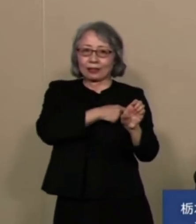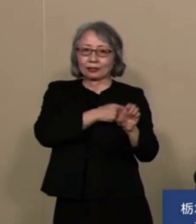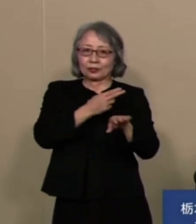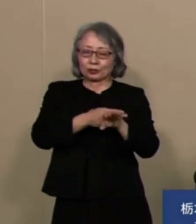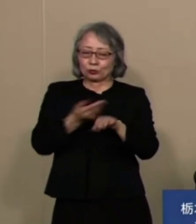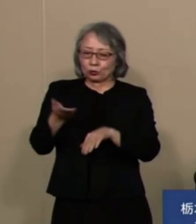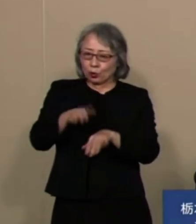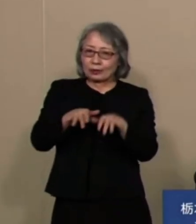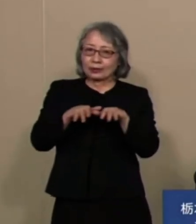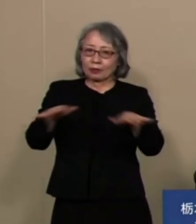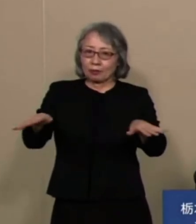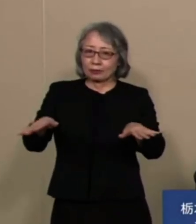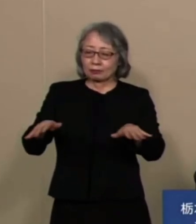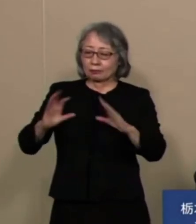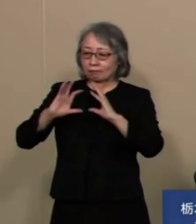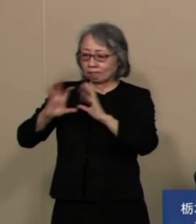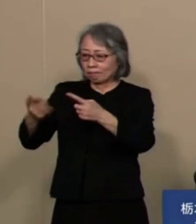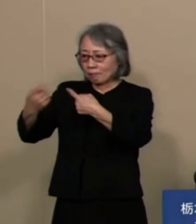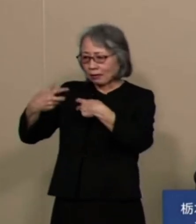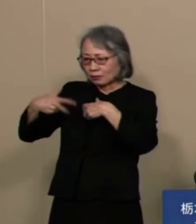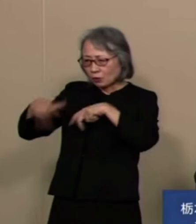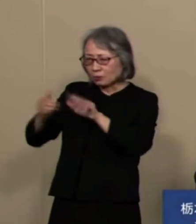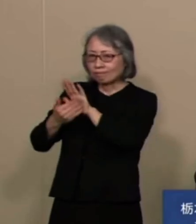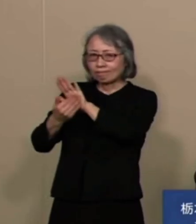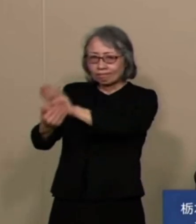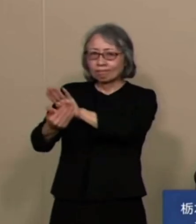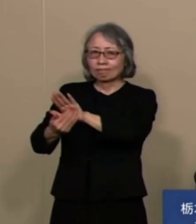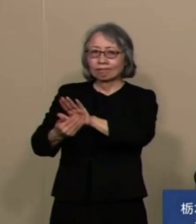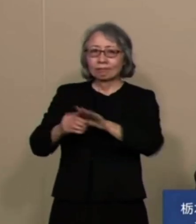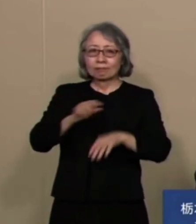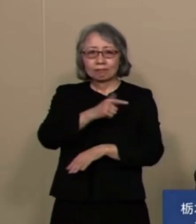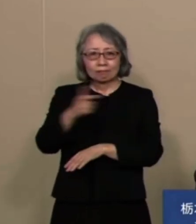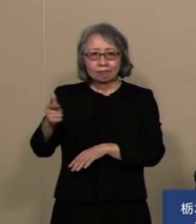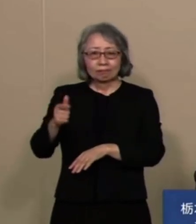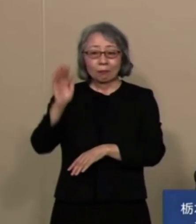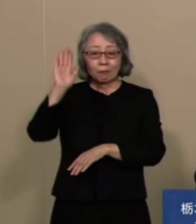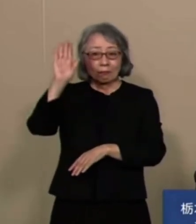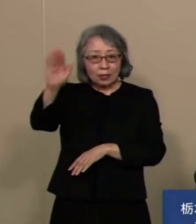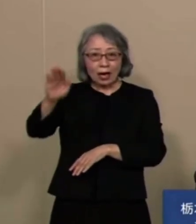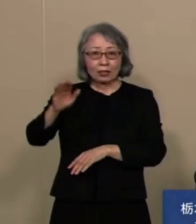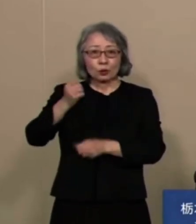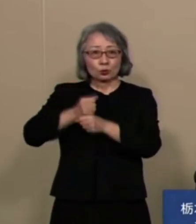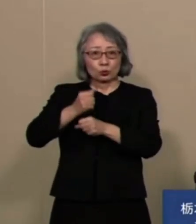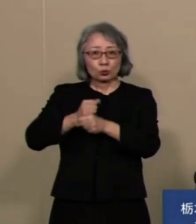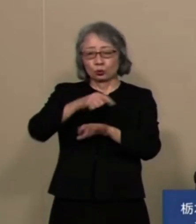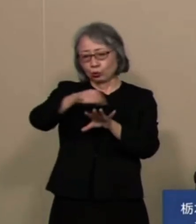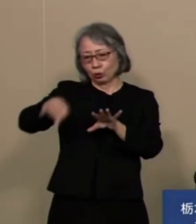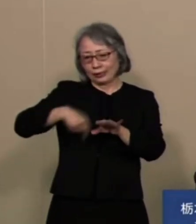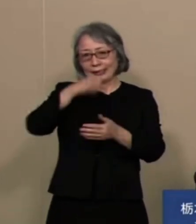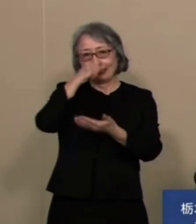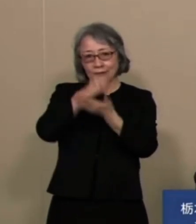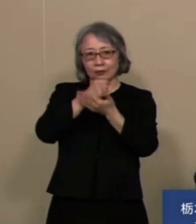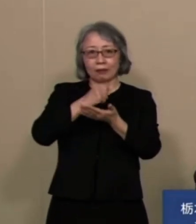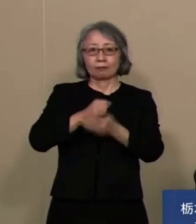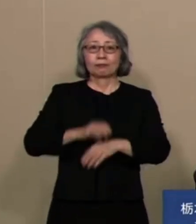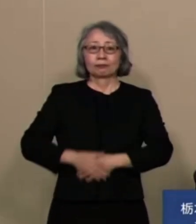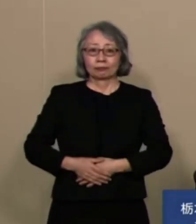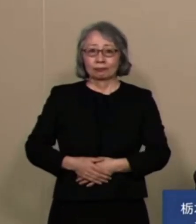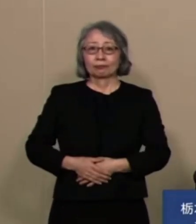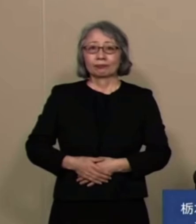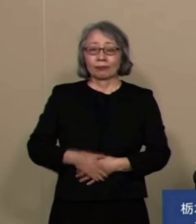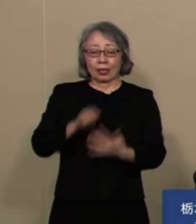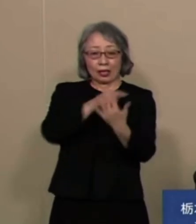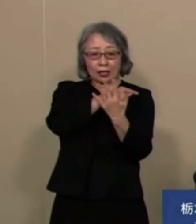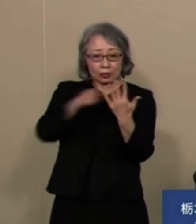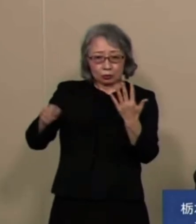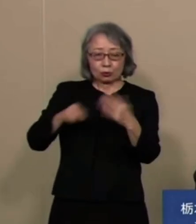技術の導入促進外来種獣害対策の推進など未来創造土を実現しますこれ